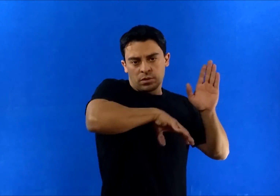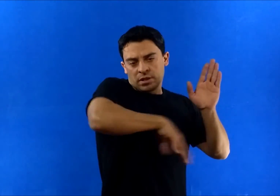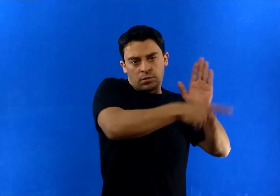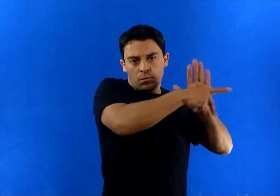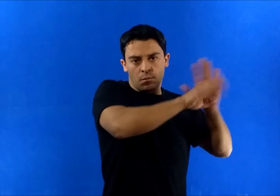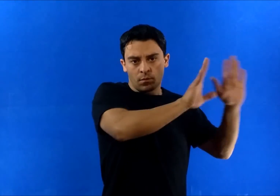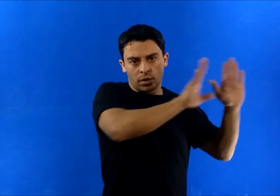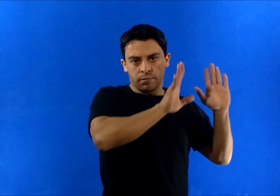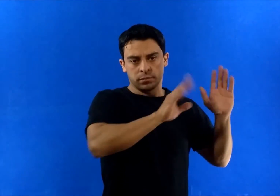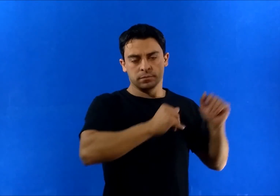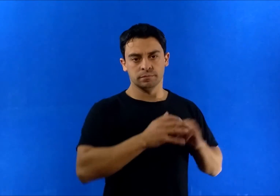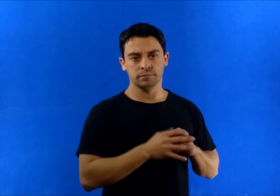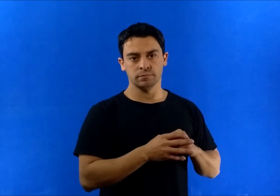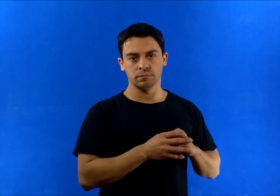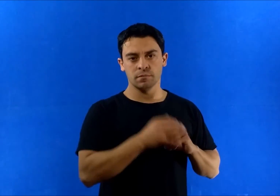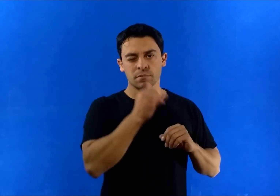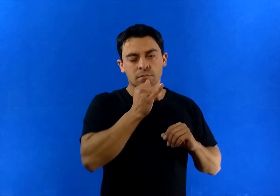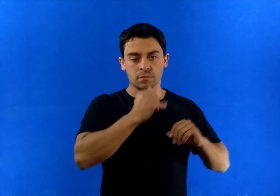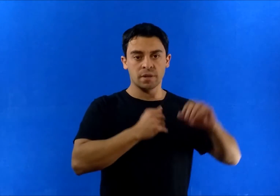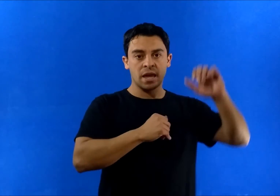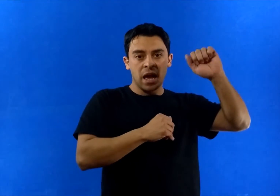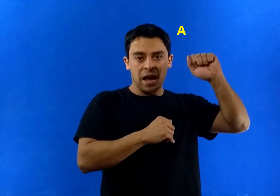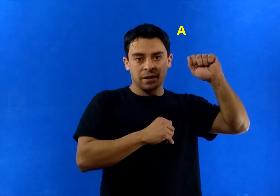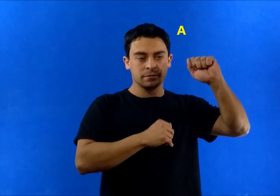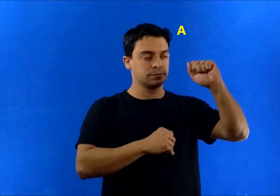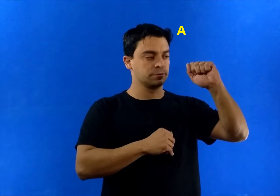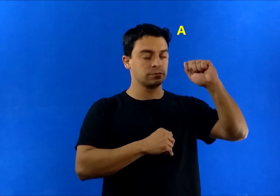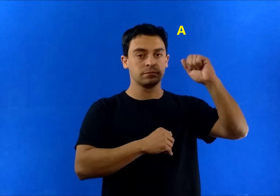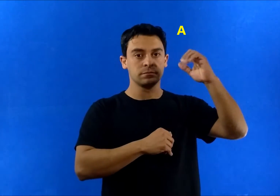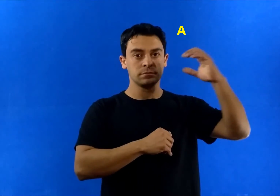do português. Por exemplo, a